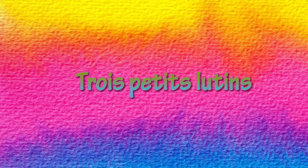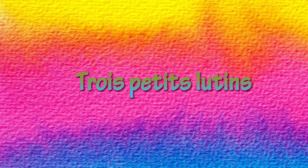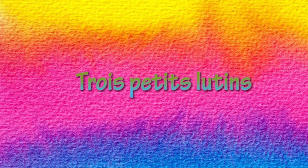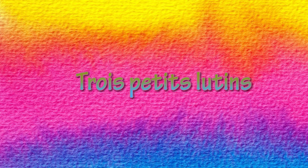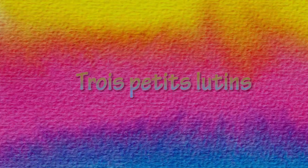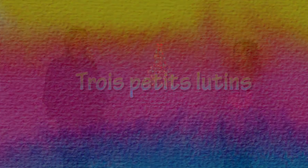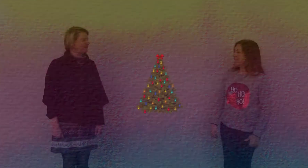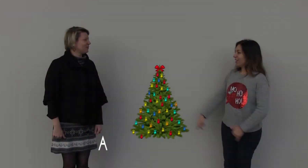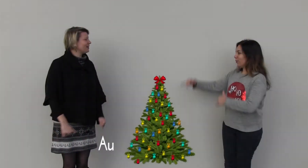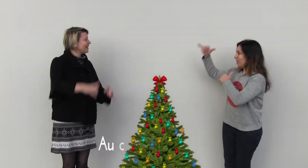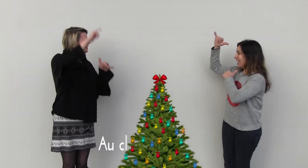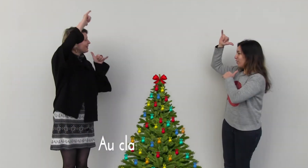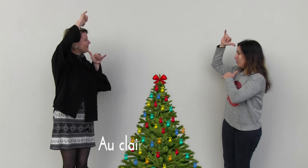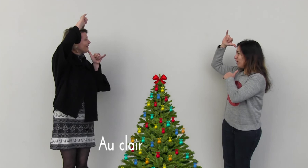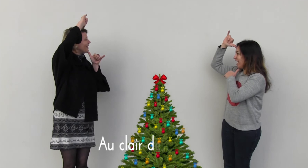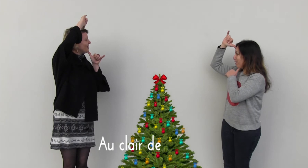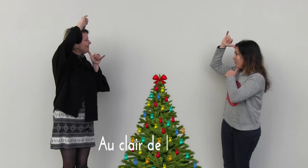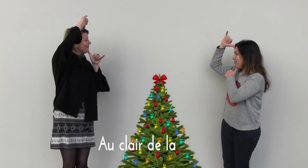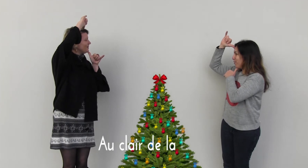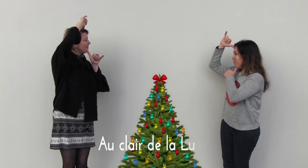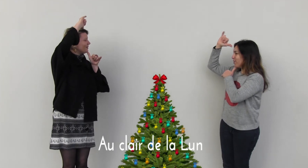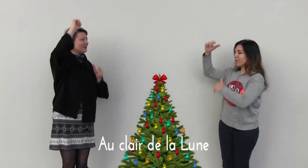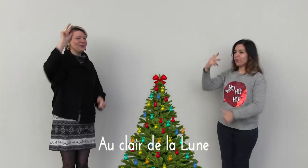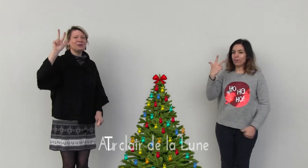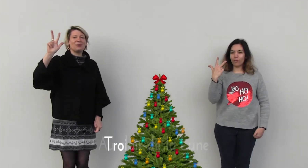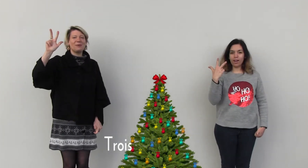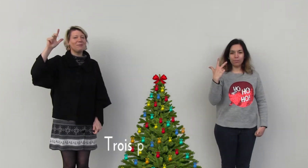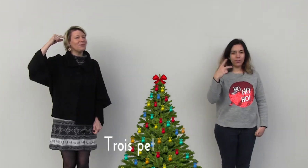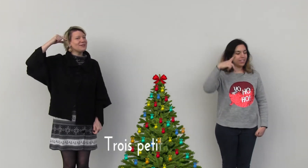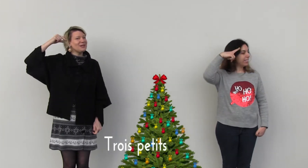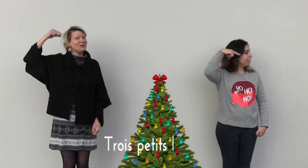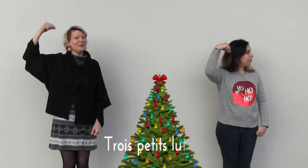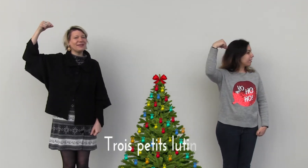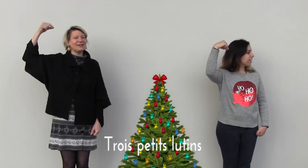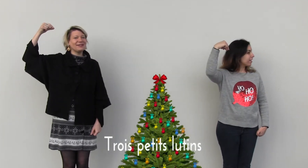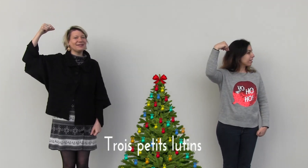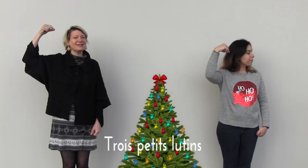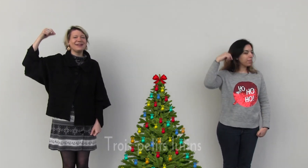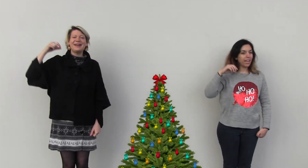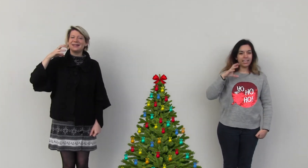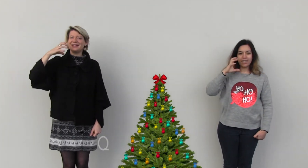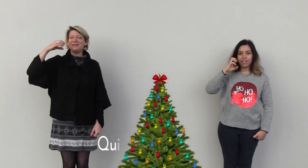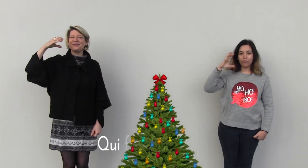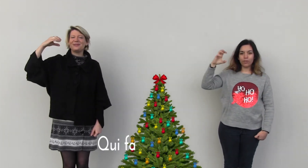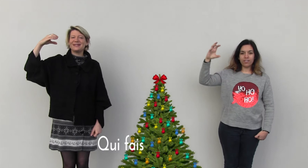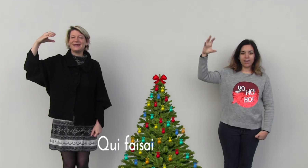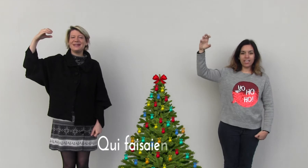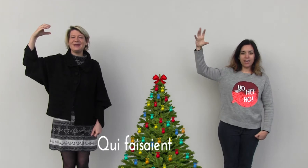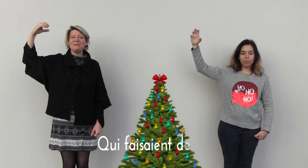Au clair de la lune, trois petits lutins Qui faisaient des